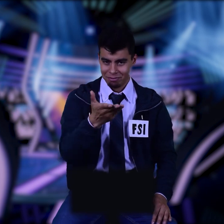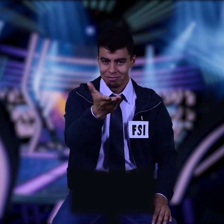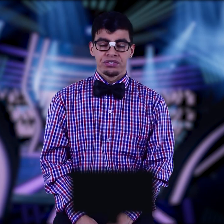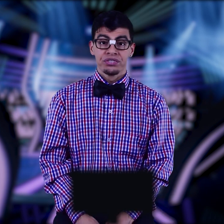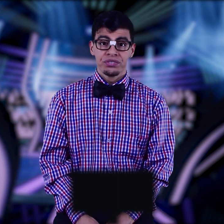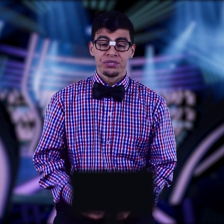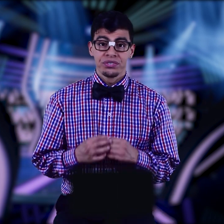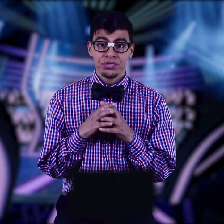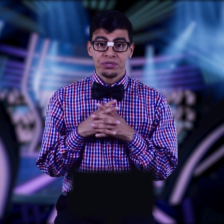de respuesta.